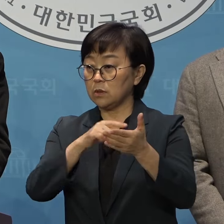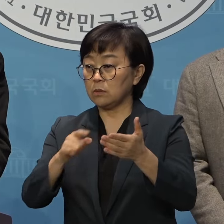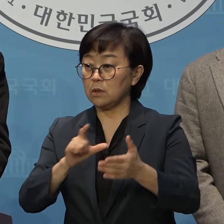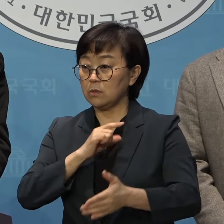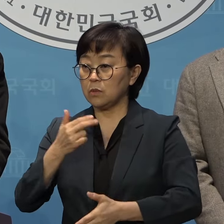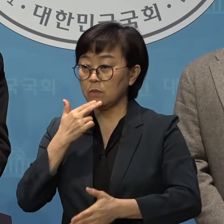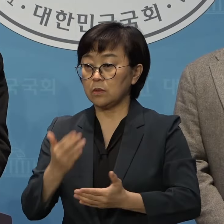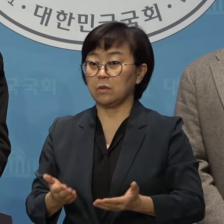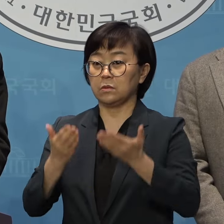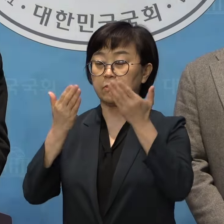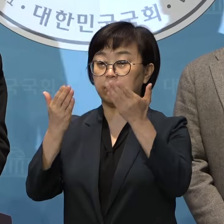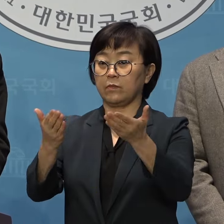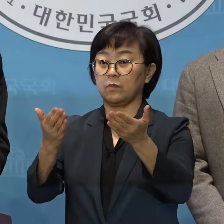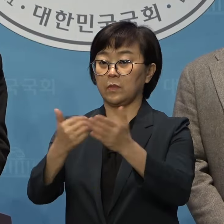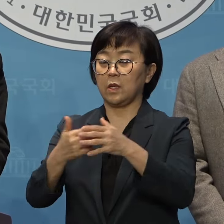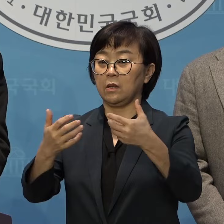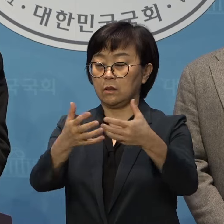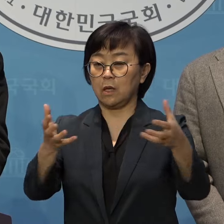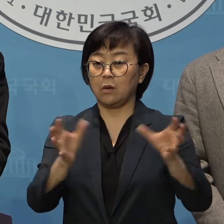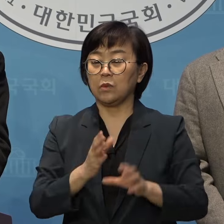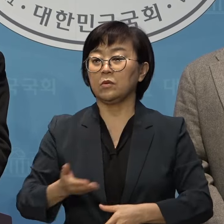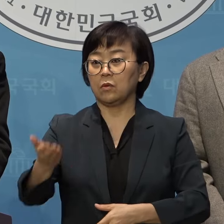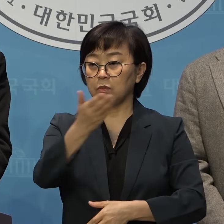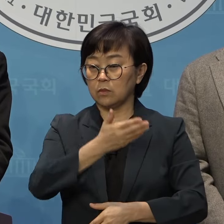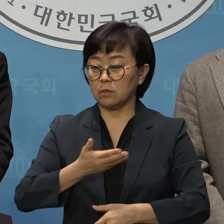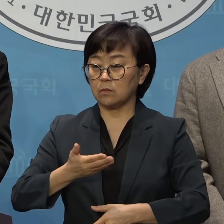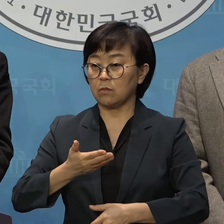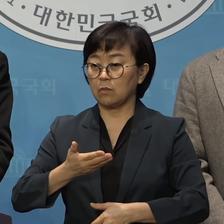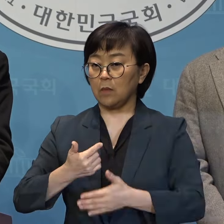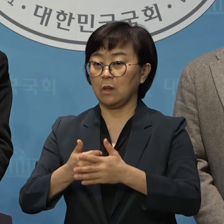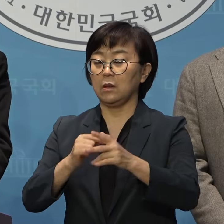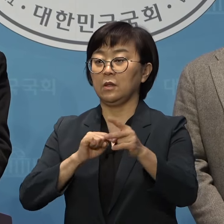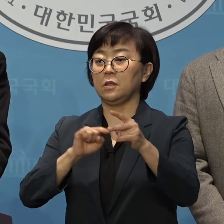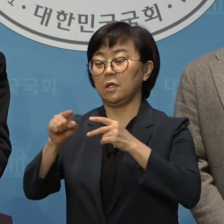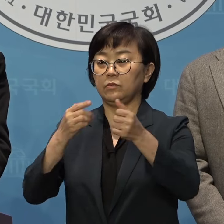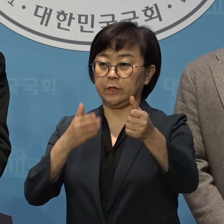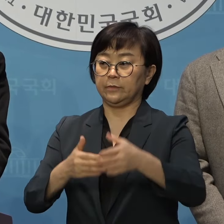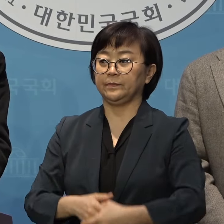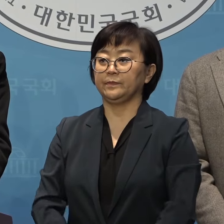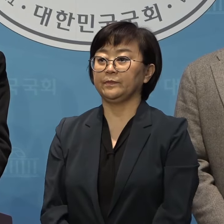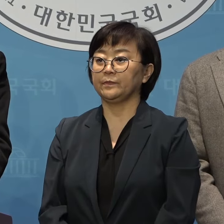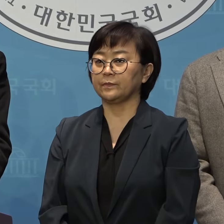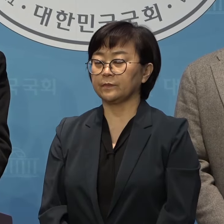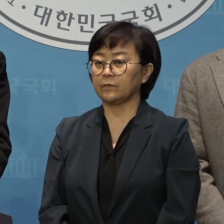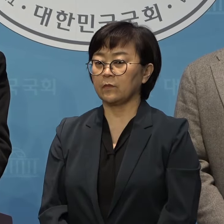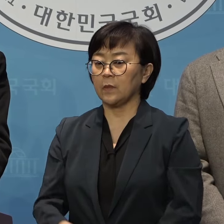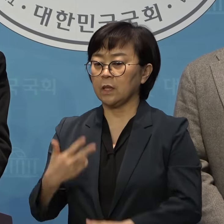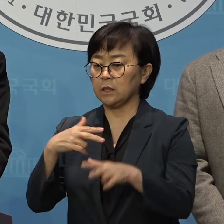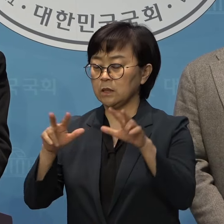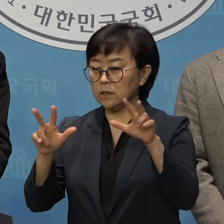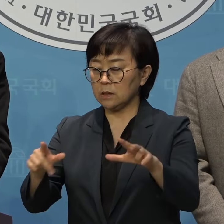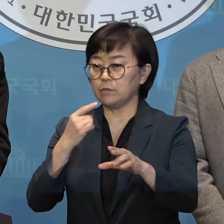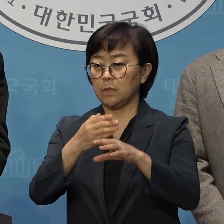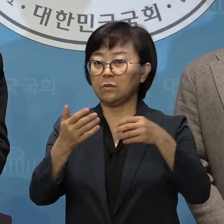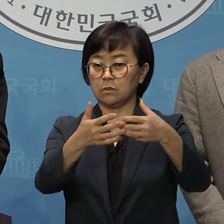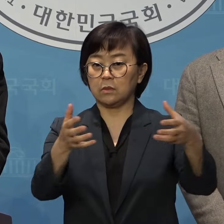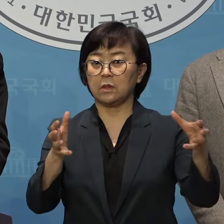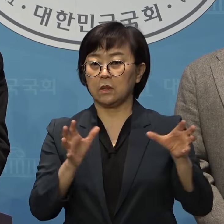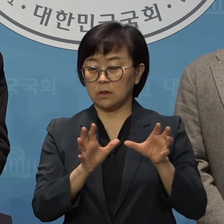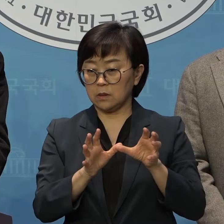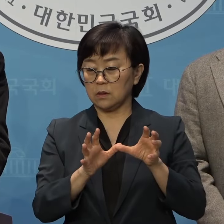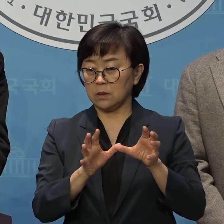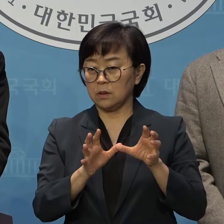없이 헌신하시는 당원 여러분께 이해를 구합니다. 저는 지금의 민주당이